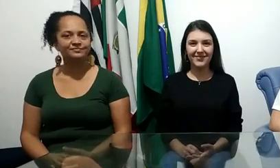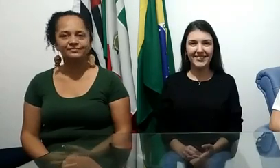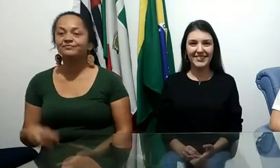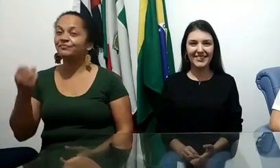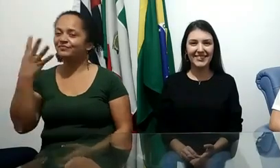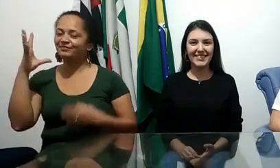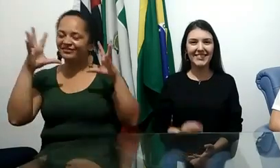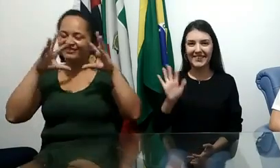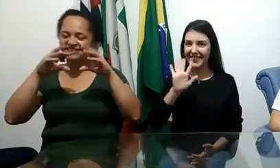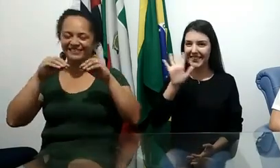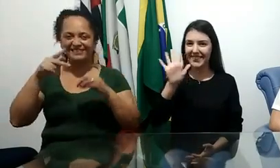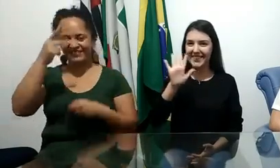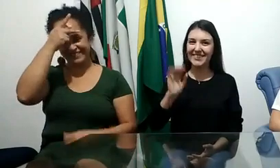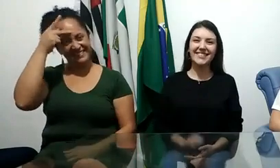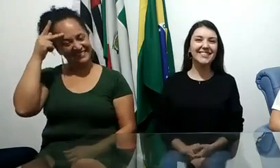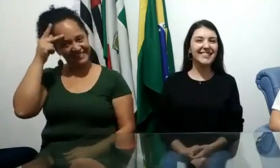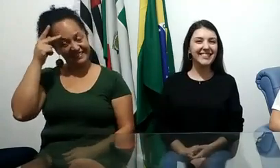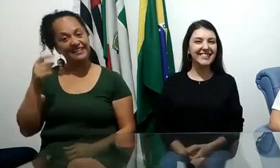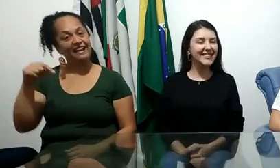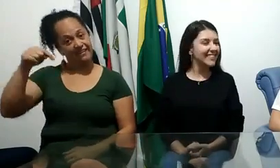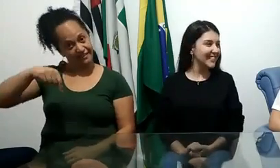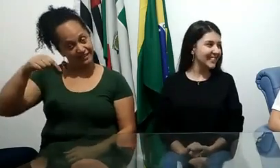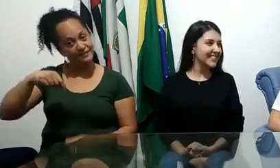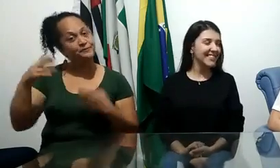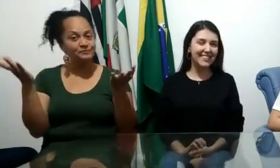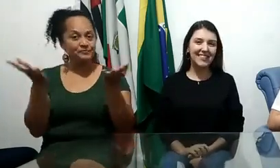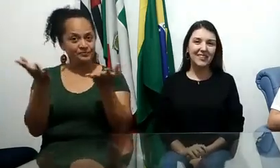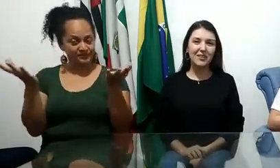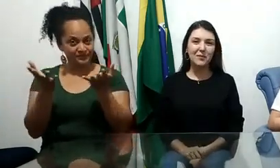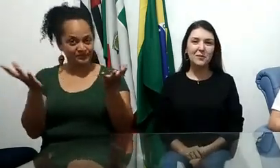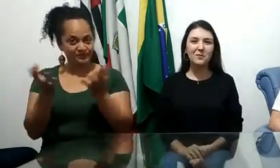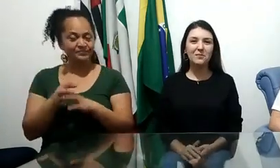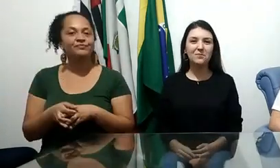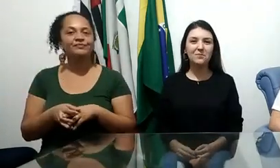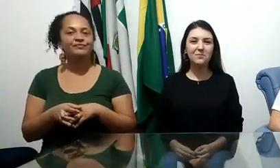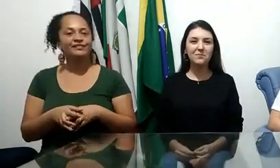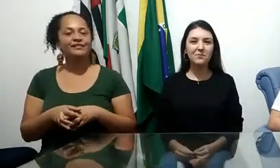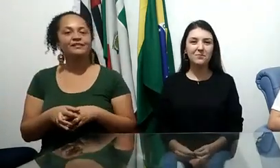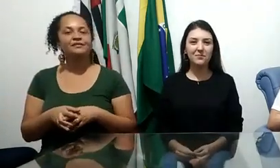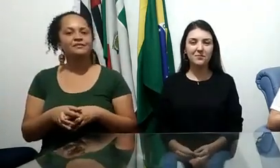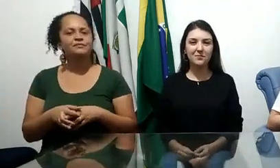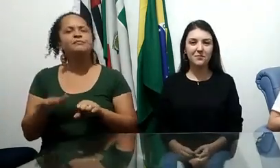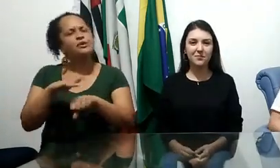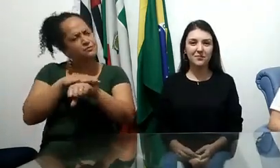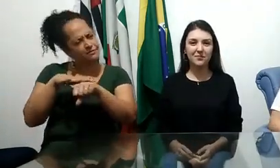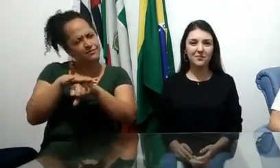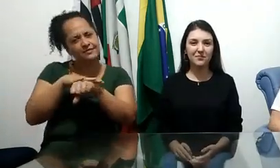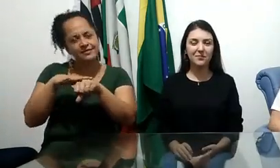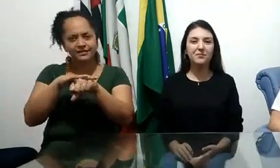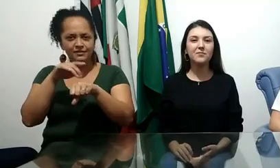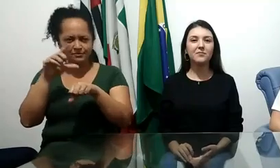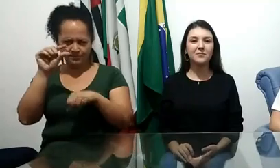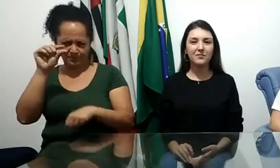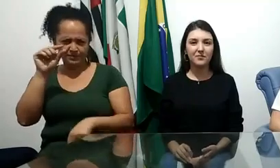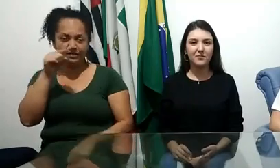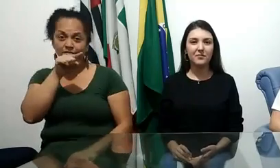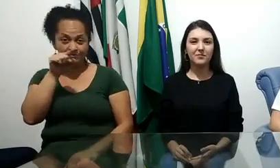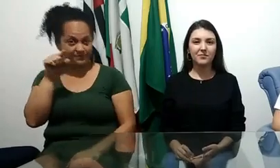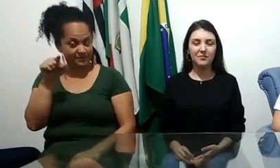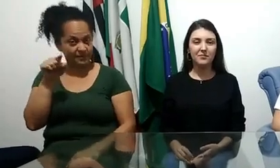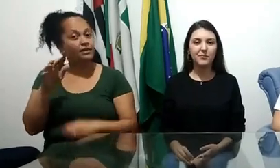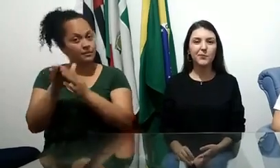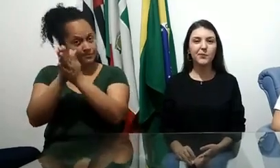Boa noite, gente. Estamos aqui hoje, como eu tinha falado, para conversar um pouquinho sobre vocês,